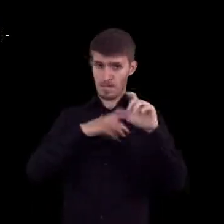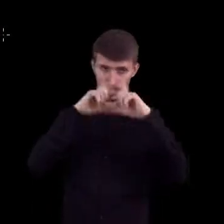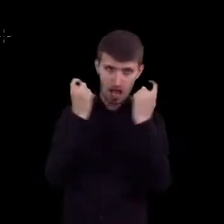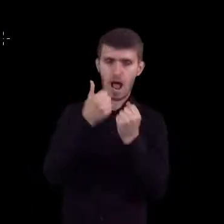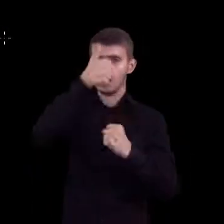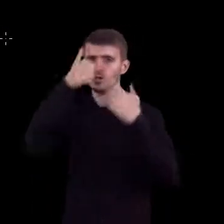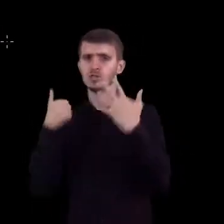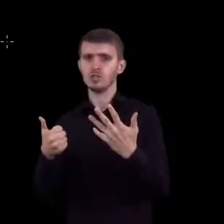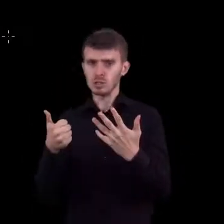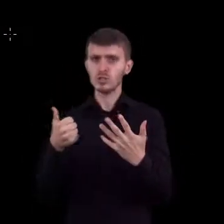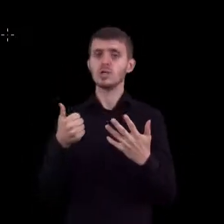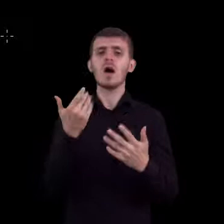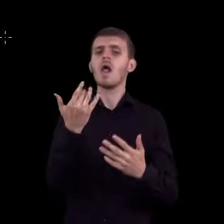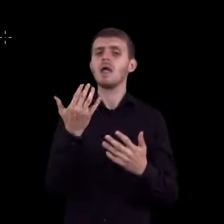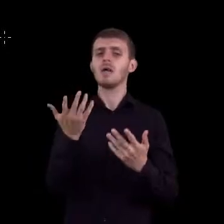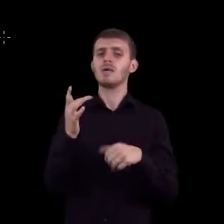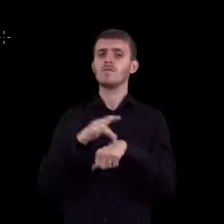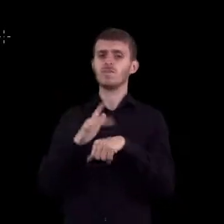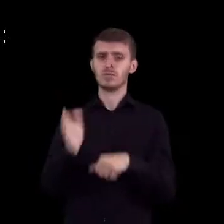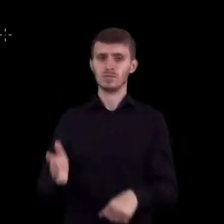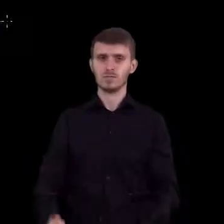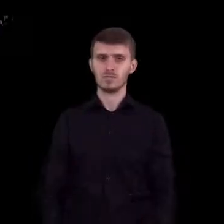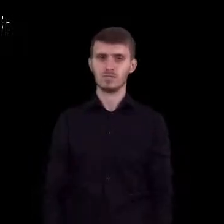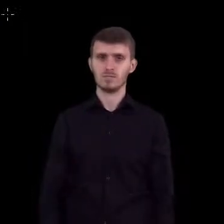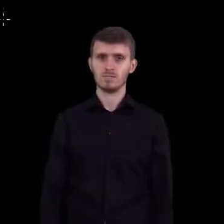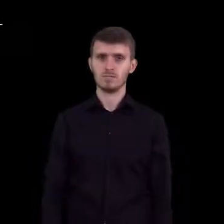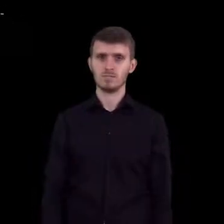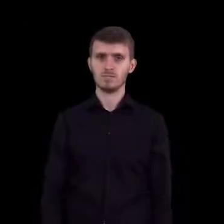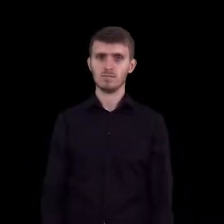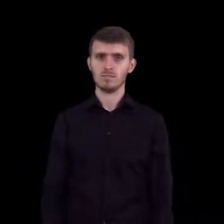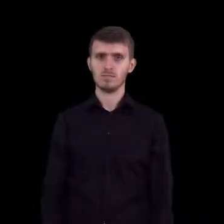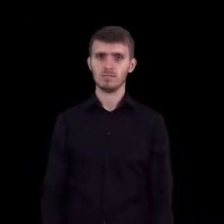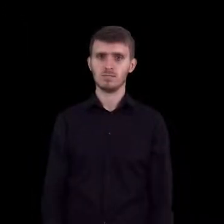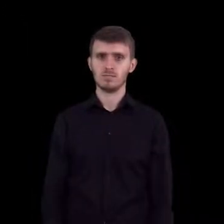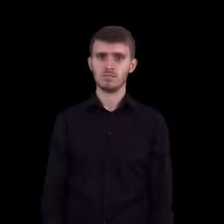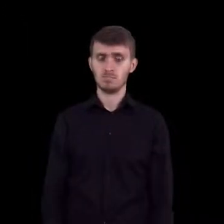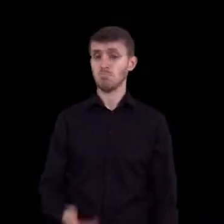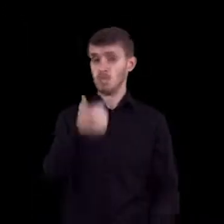Zatem 1/6 z 360 stopni to będzie ile?